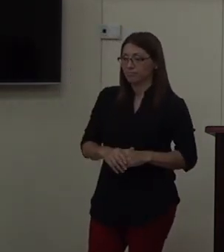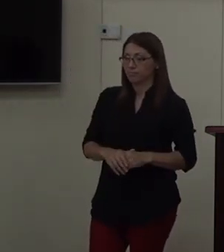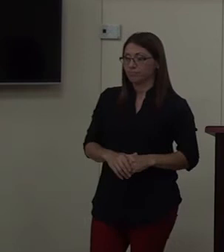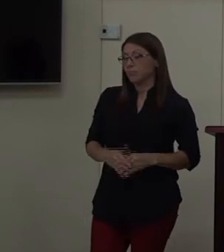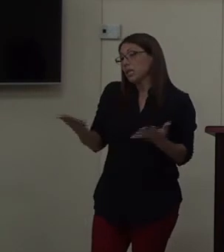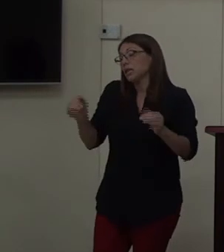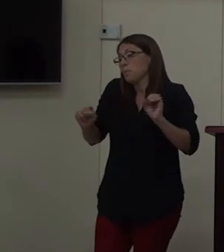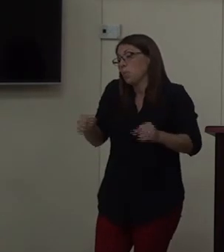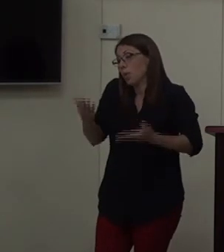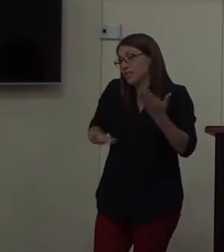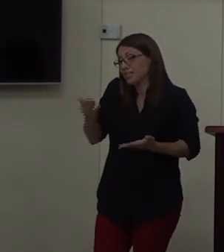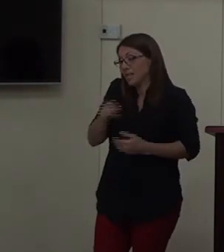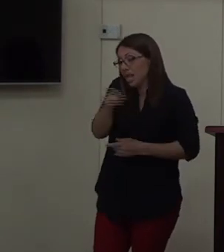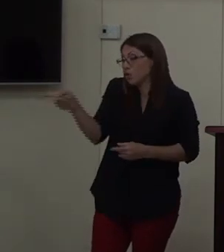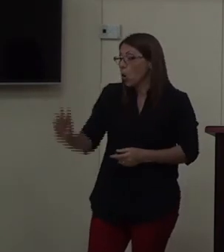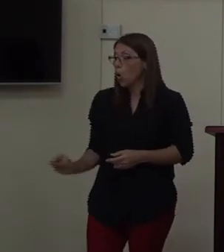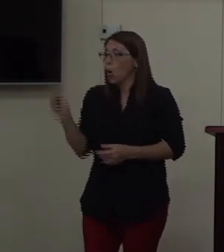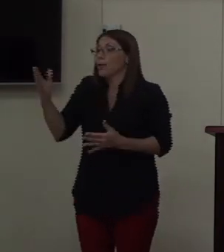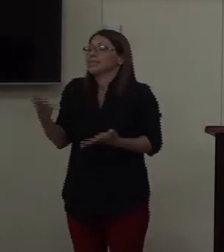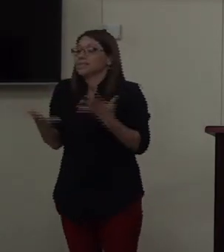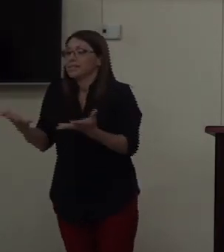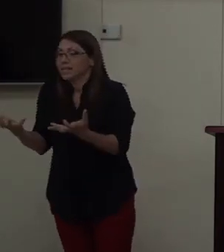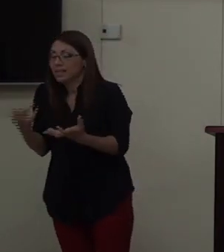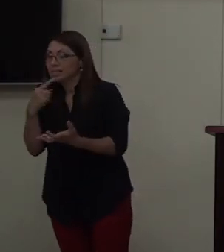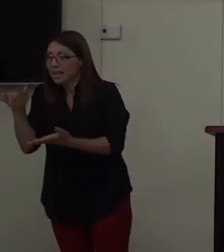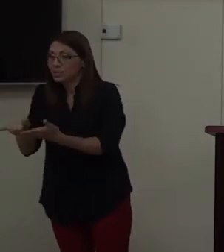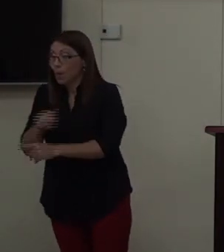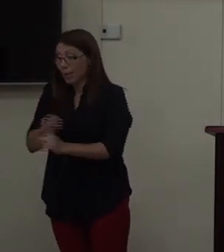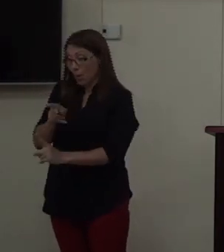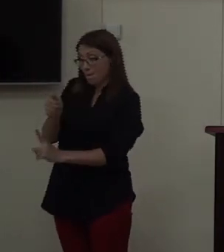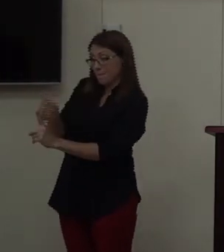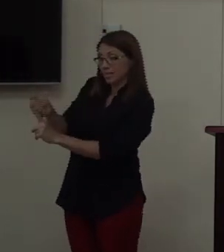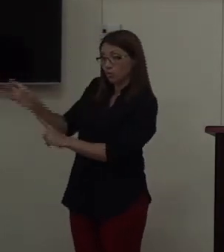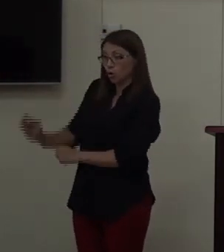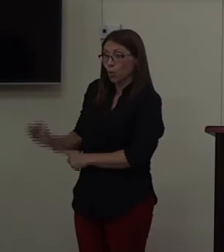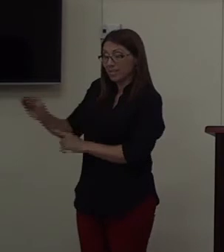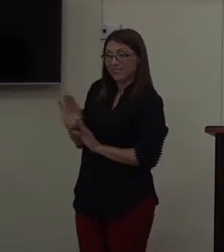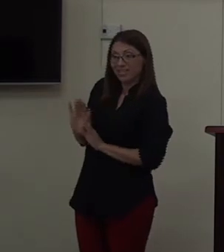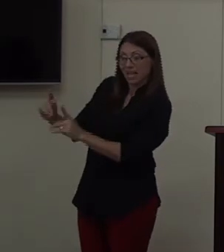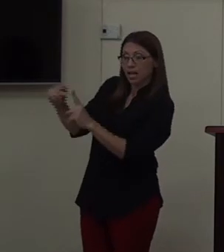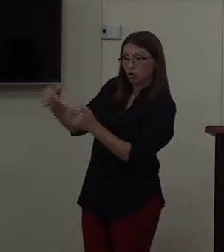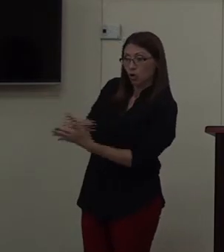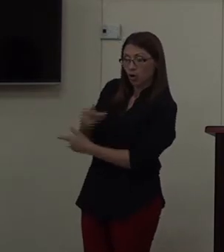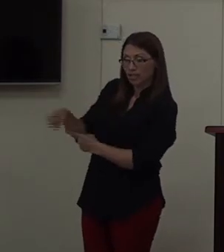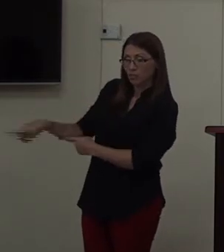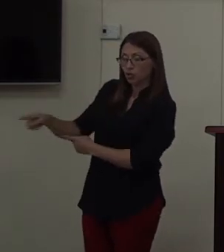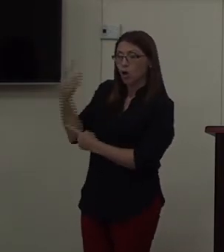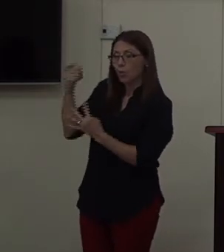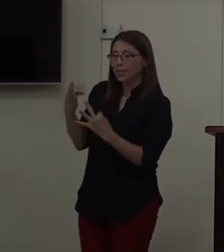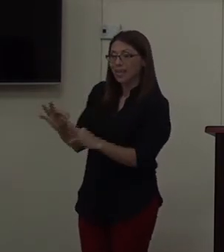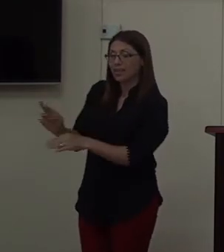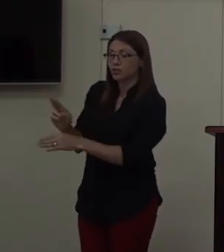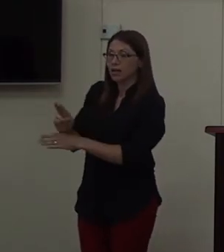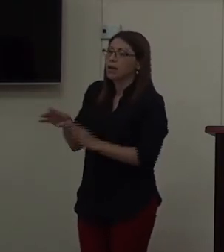Que puede ser que los jóvenes si quieran decir eso. Pero vean que los mismos jóvenes rechazan los neologismos porque tratan de usarlos. ¿Para qué quieren